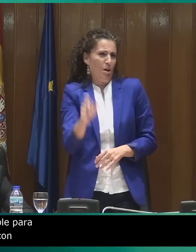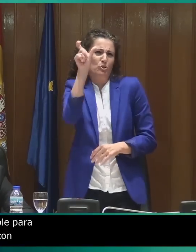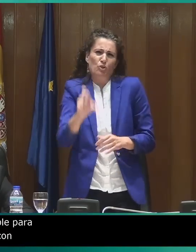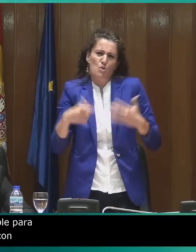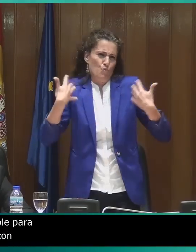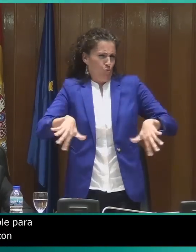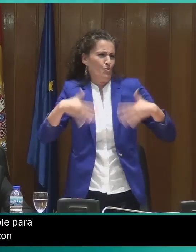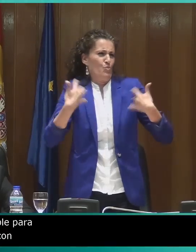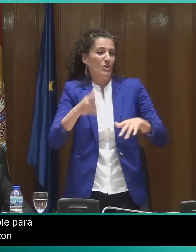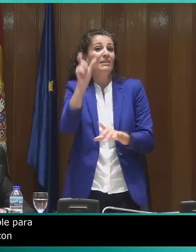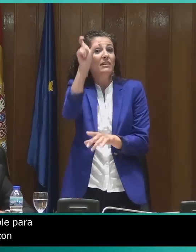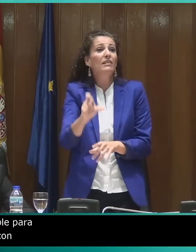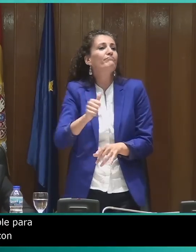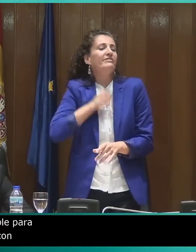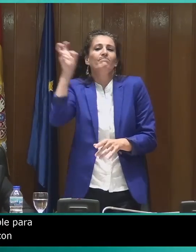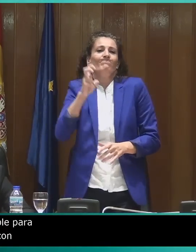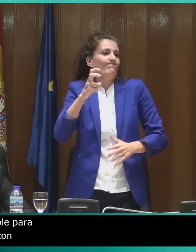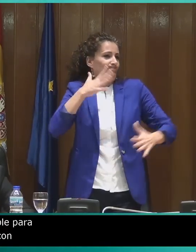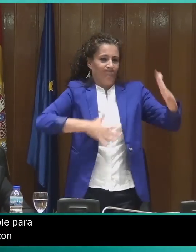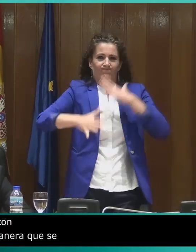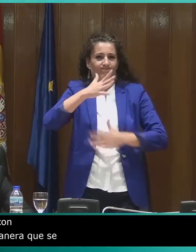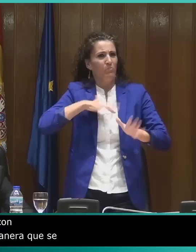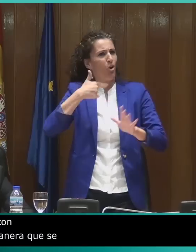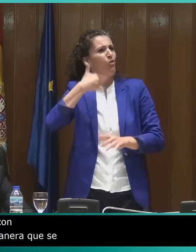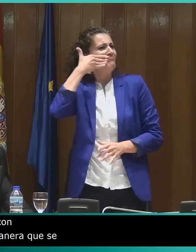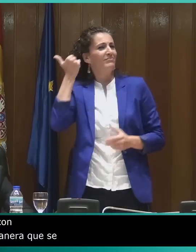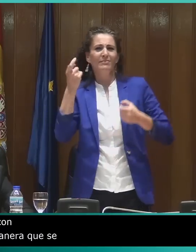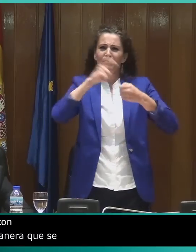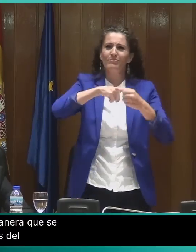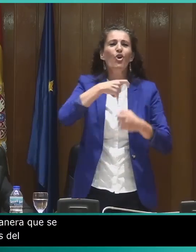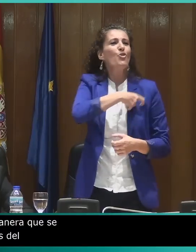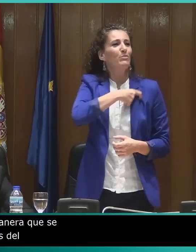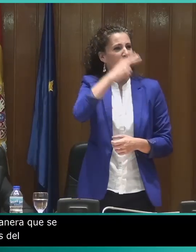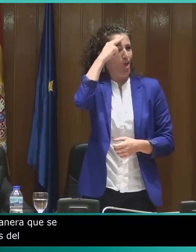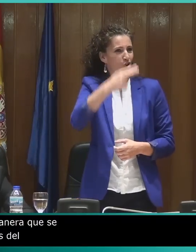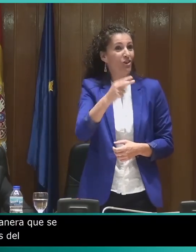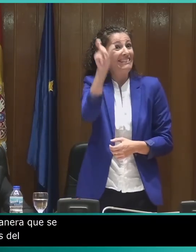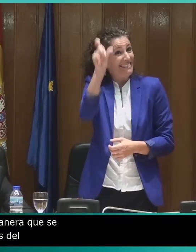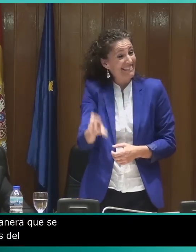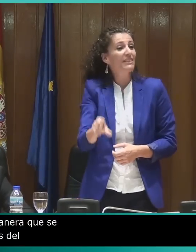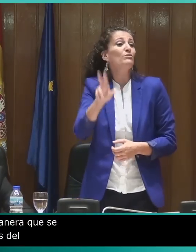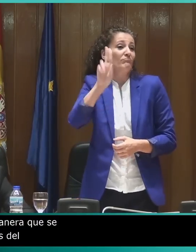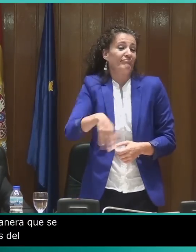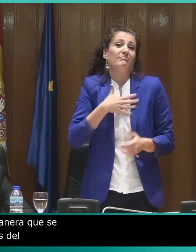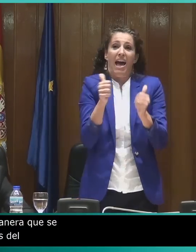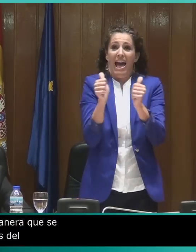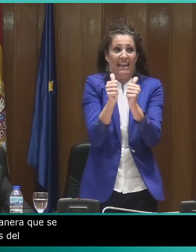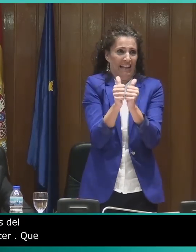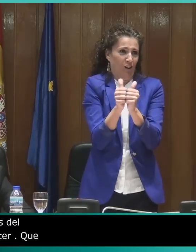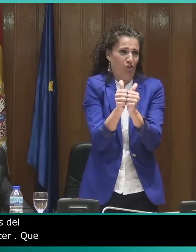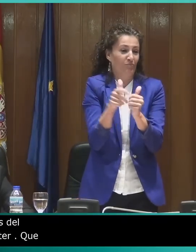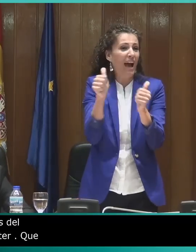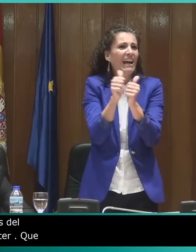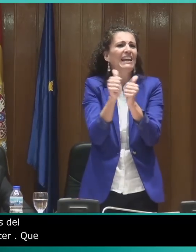Quiero hacer un agradecimiento especial a una persona que no ha podido estar con nosotros, pero nos sentimos orgullosos de que